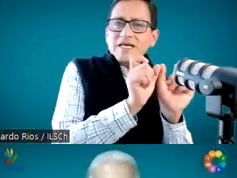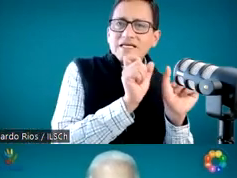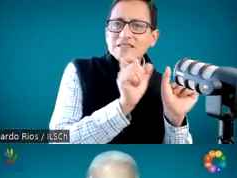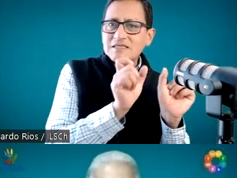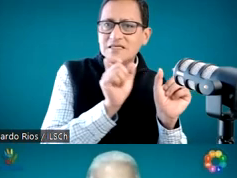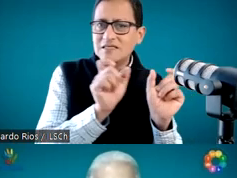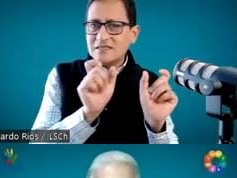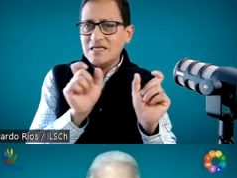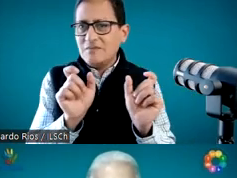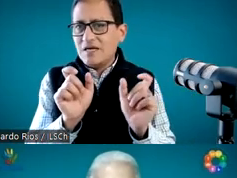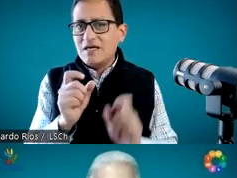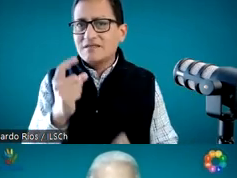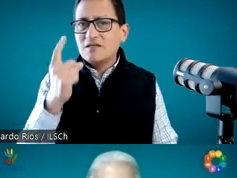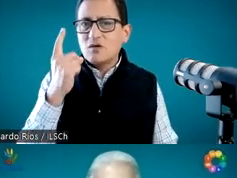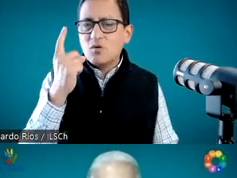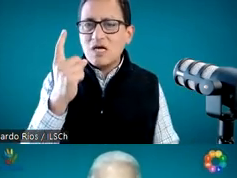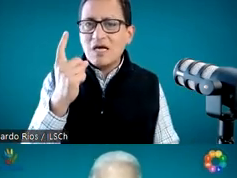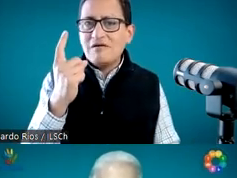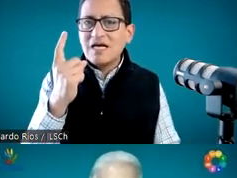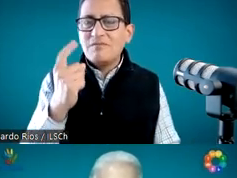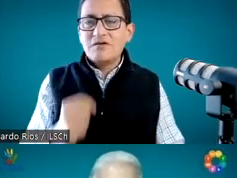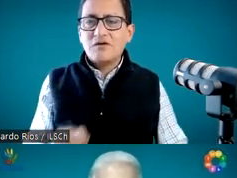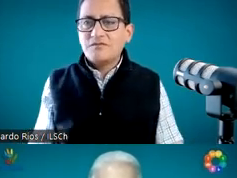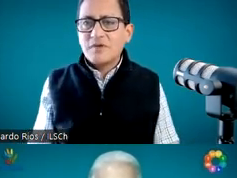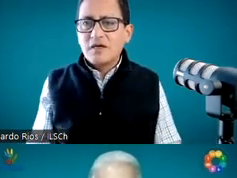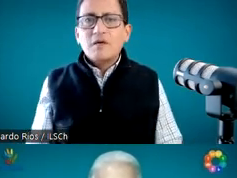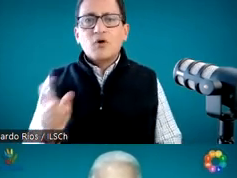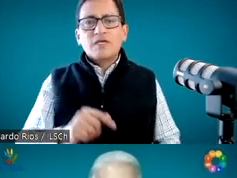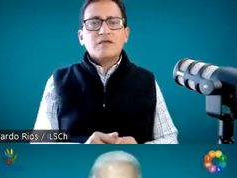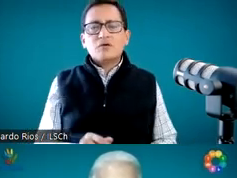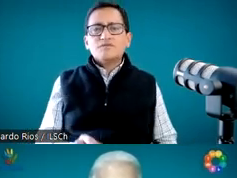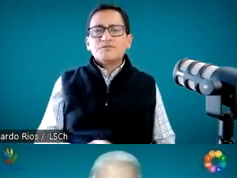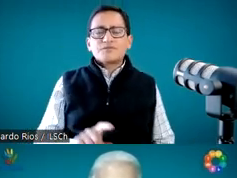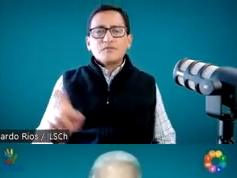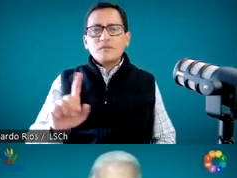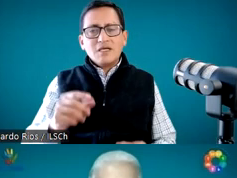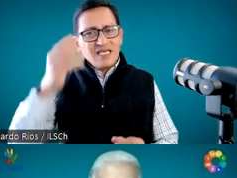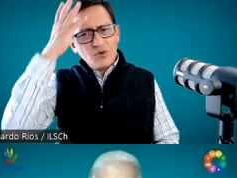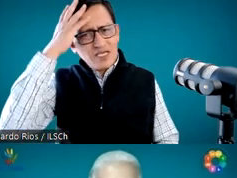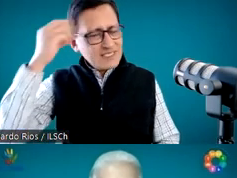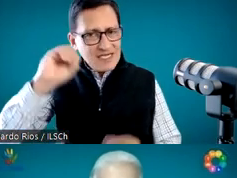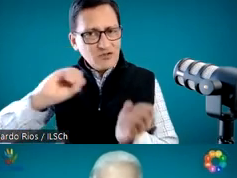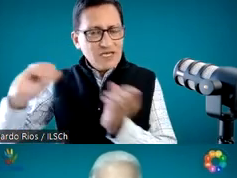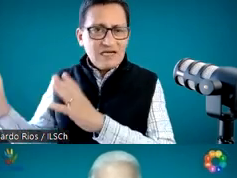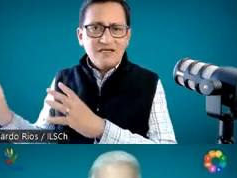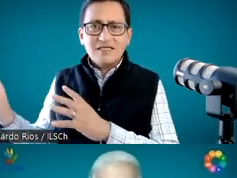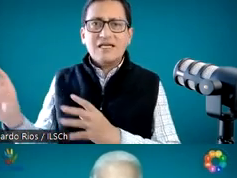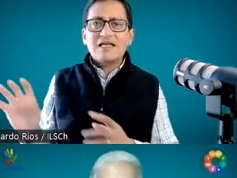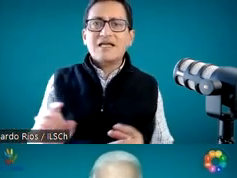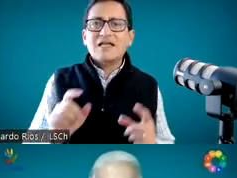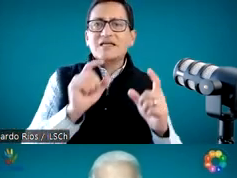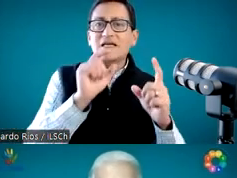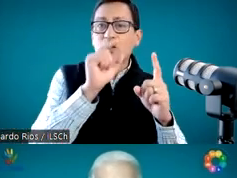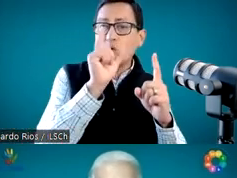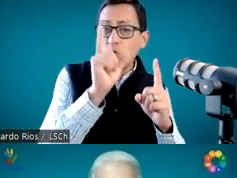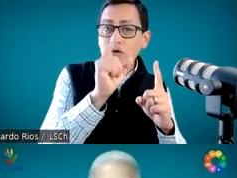Son varias señas para decir una palabra en español. Por lo tanto, tenemos que sacarnos de la cabeza la